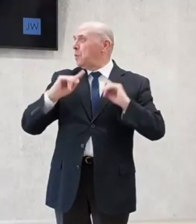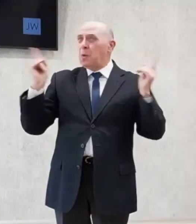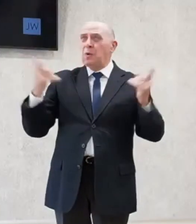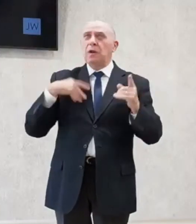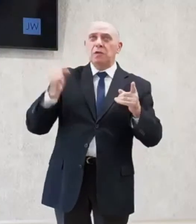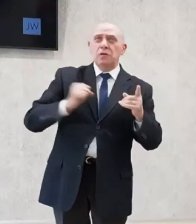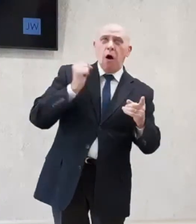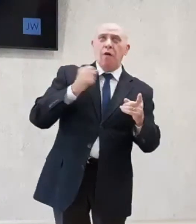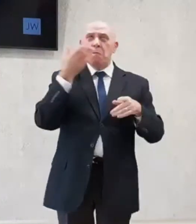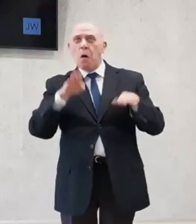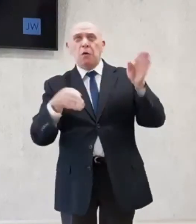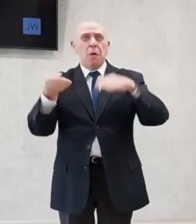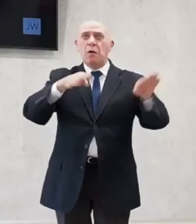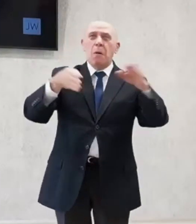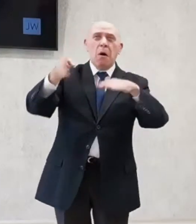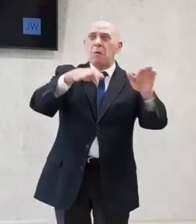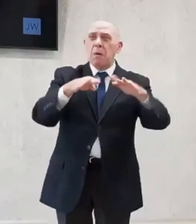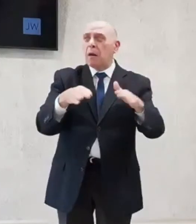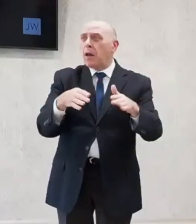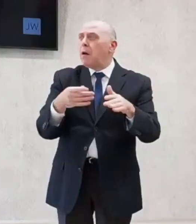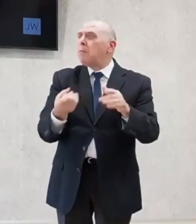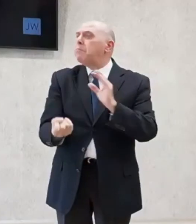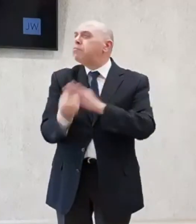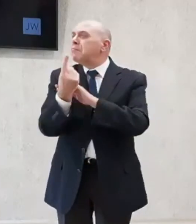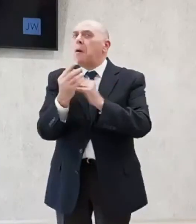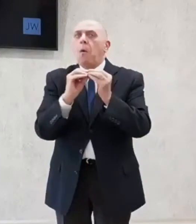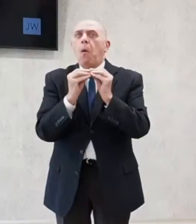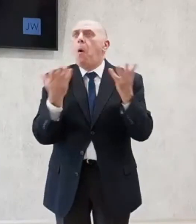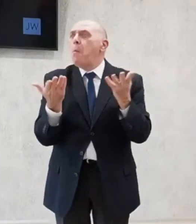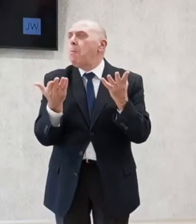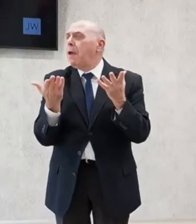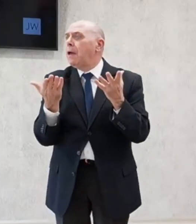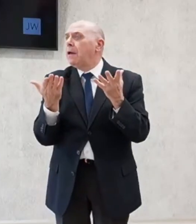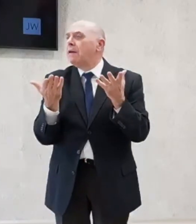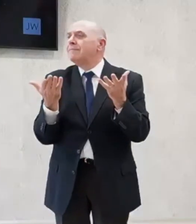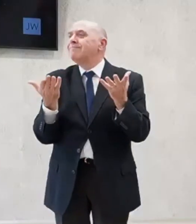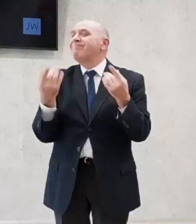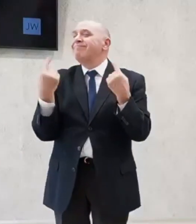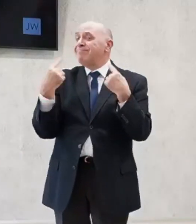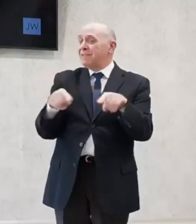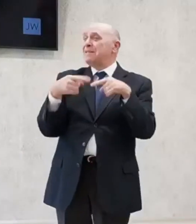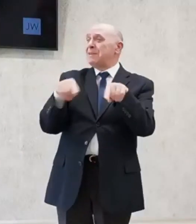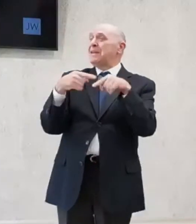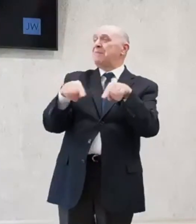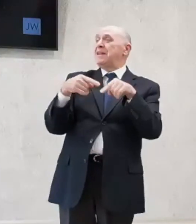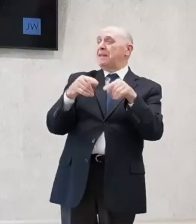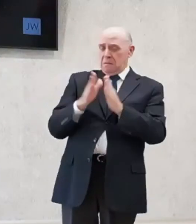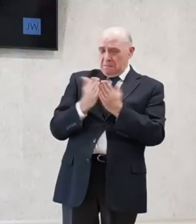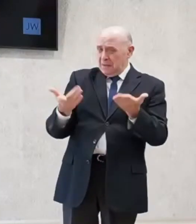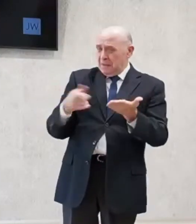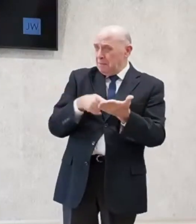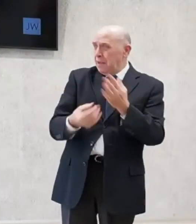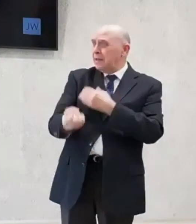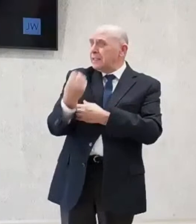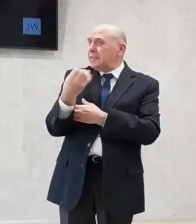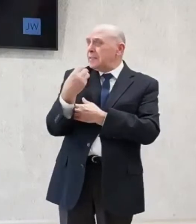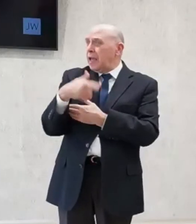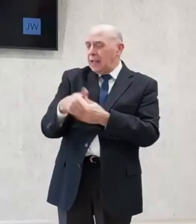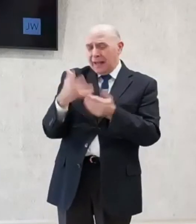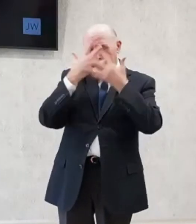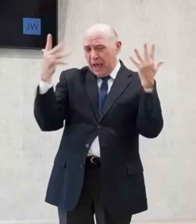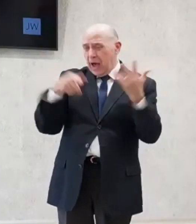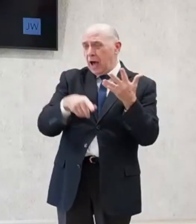morte è entrata a far parte della vita delle persone la Bibbia ci insegna che la morte e la conseguenza